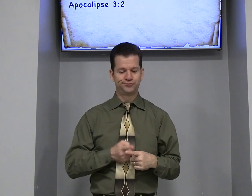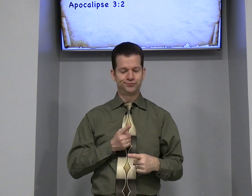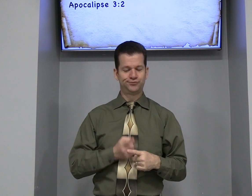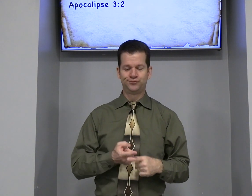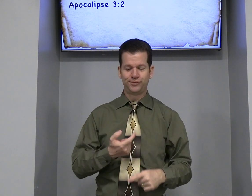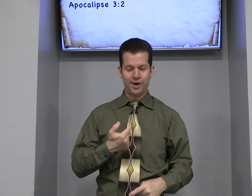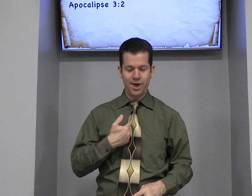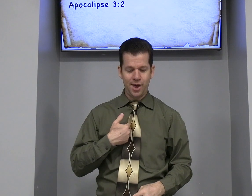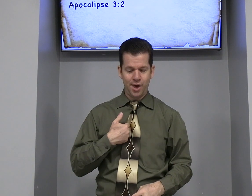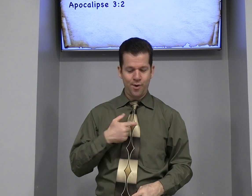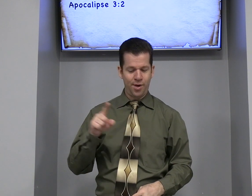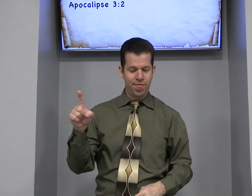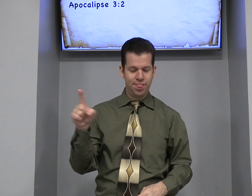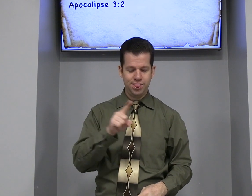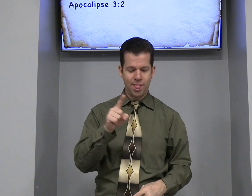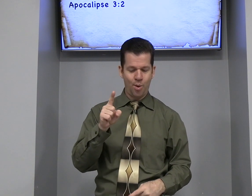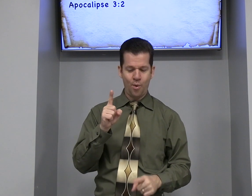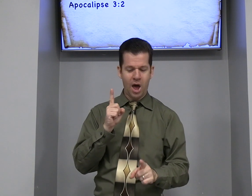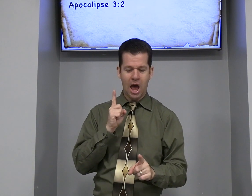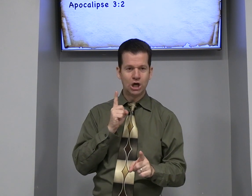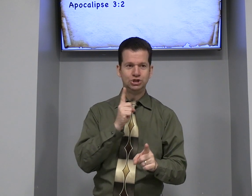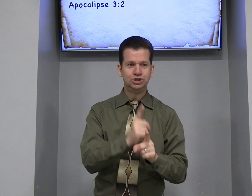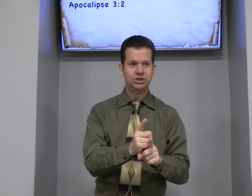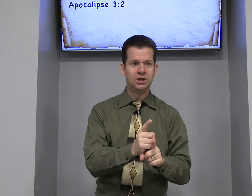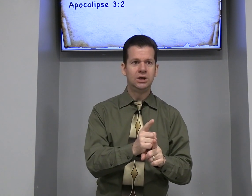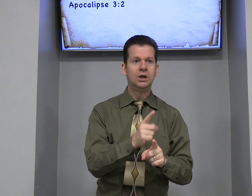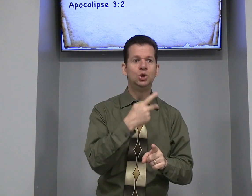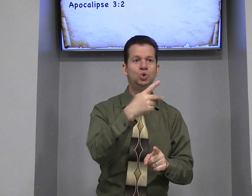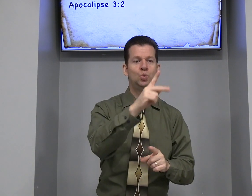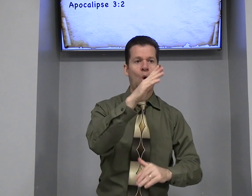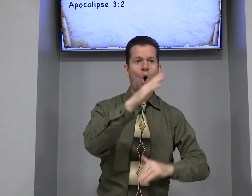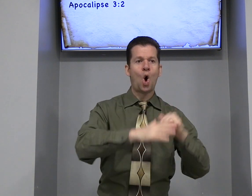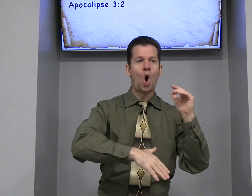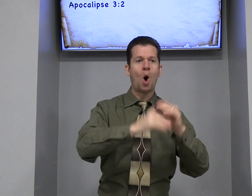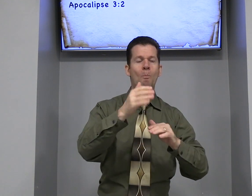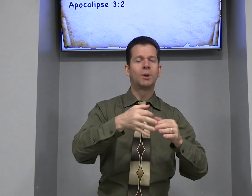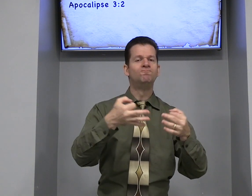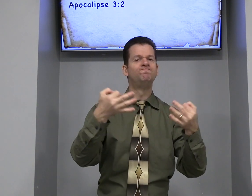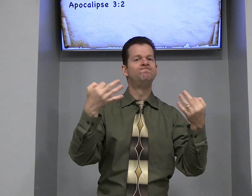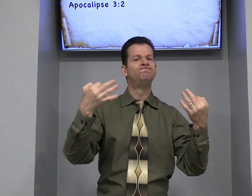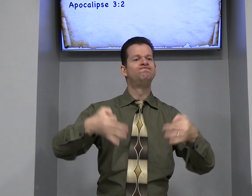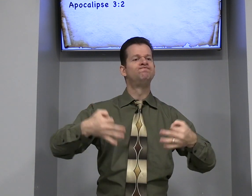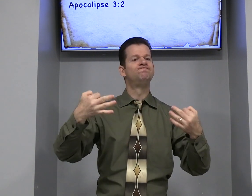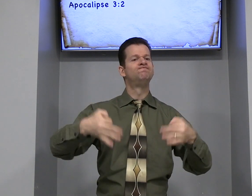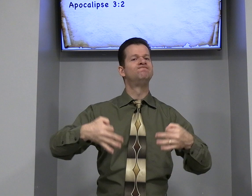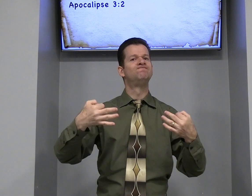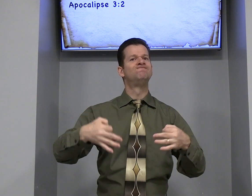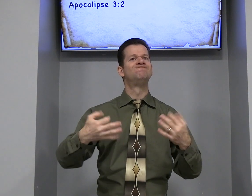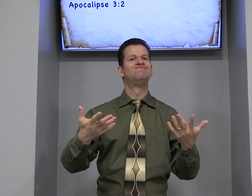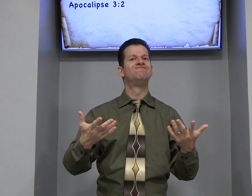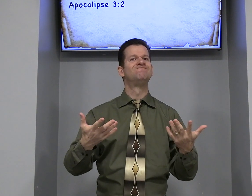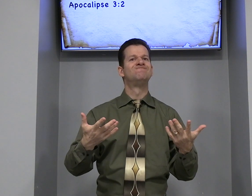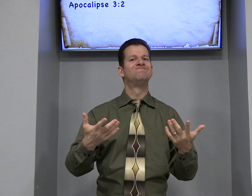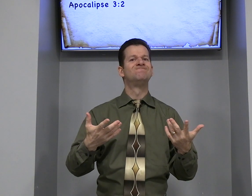versículo 1 a 6. Porque não achei as tuas obras perfeitas